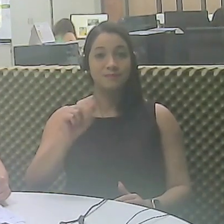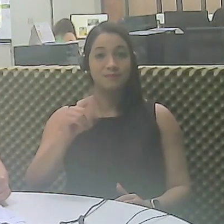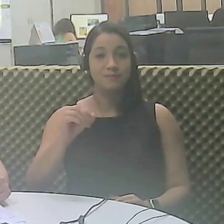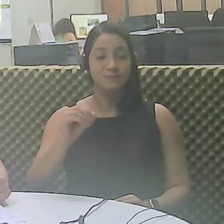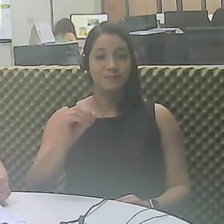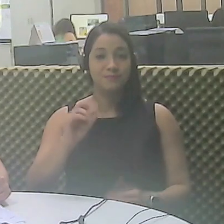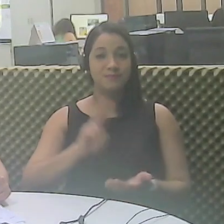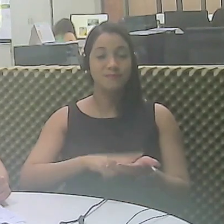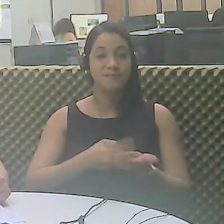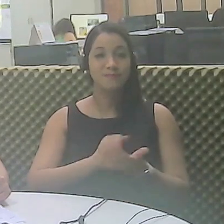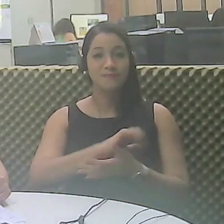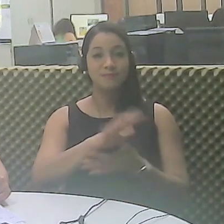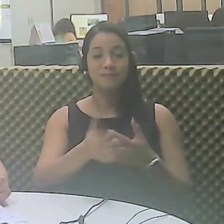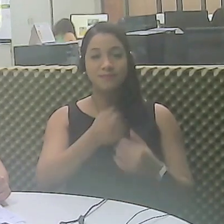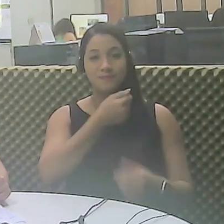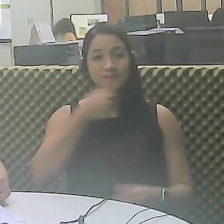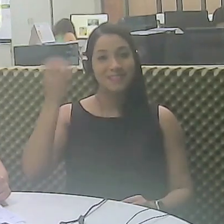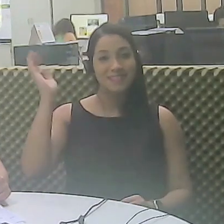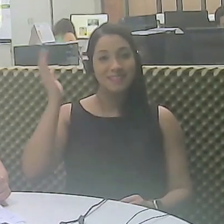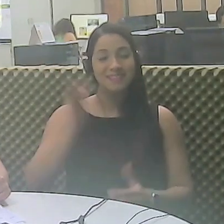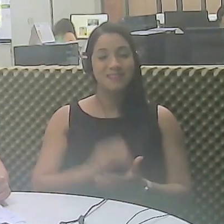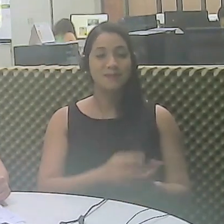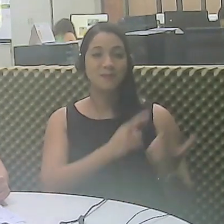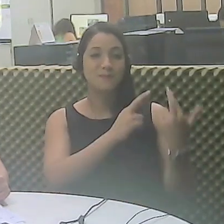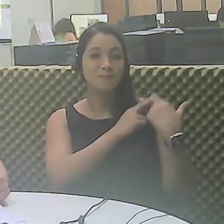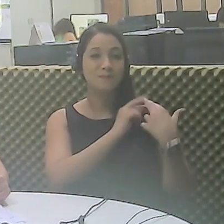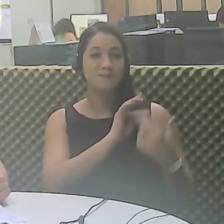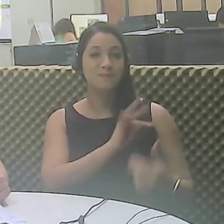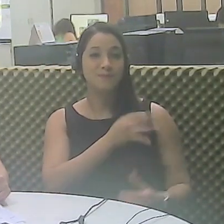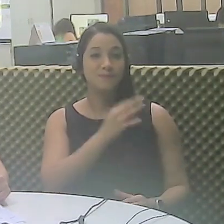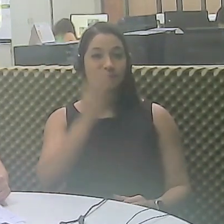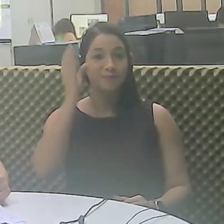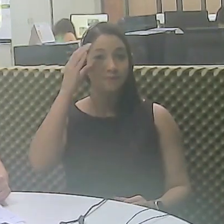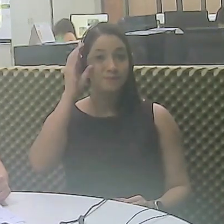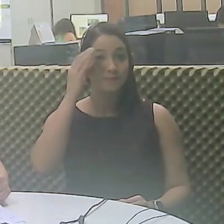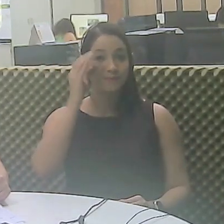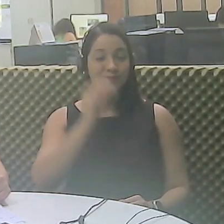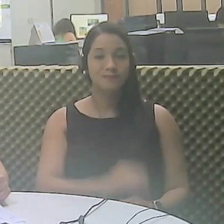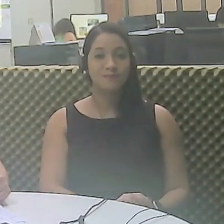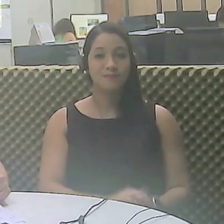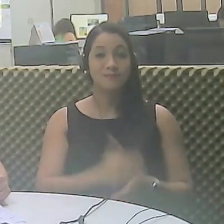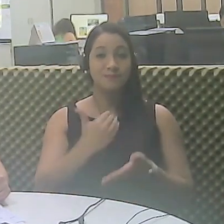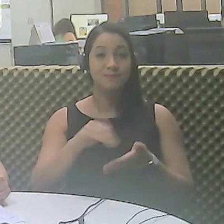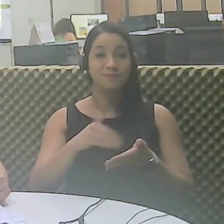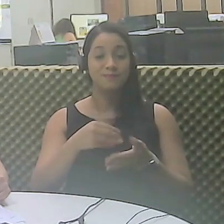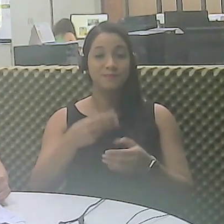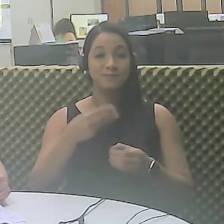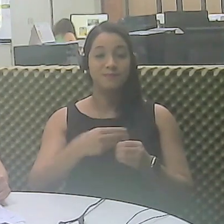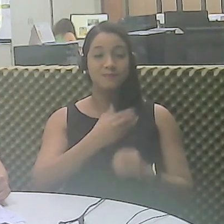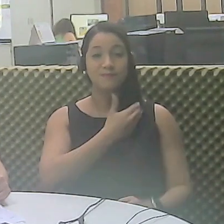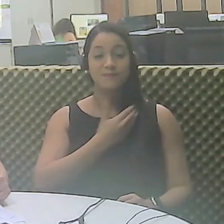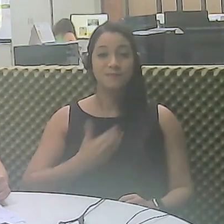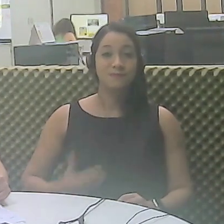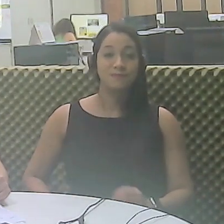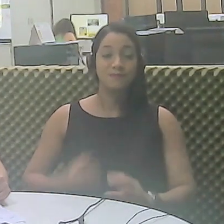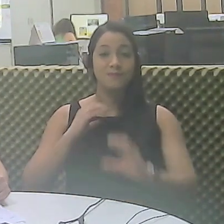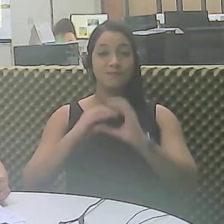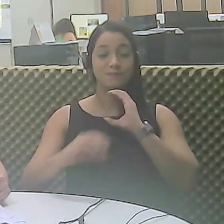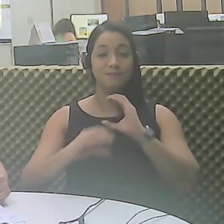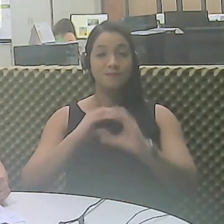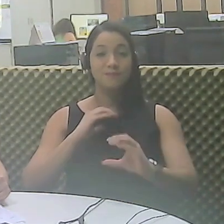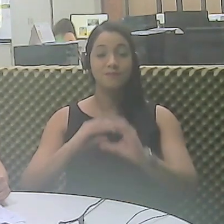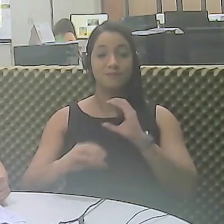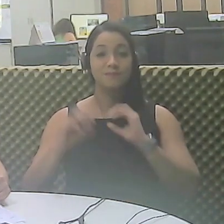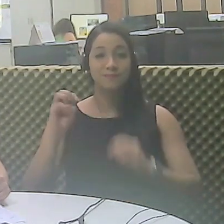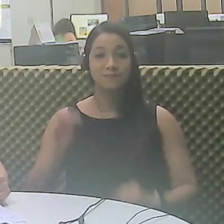Natalio. Tradução em Libras, Amanda Valentim. Responsável técnico, Cristiano Silva. Secretário Municipal de